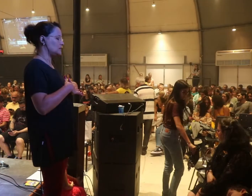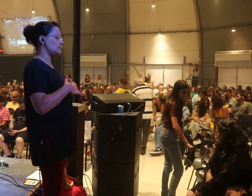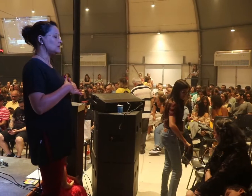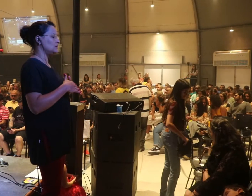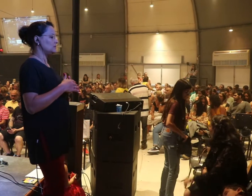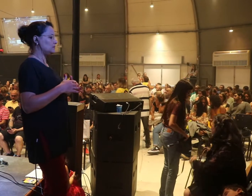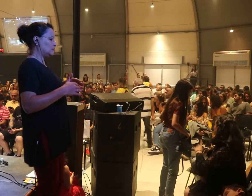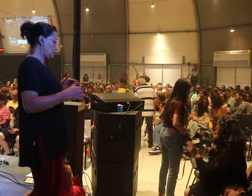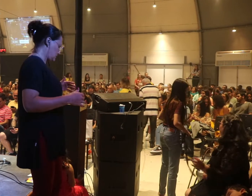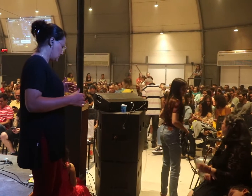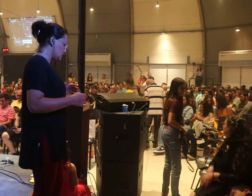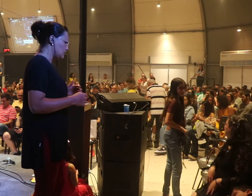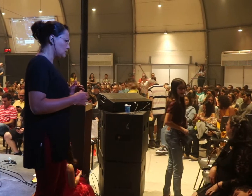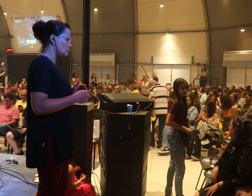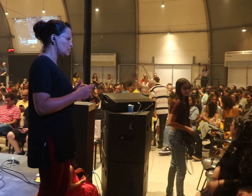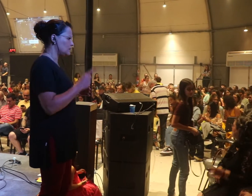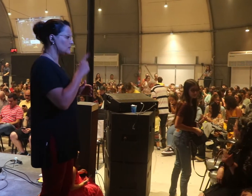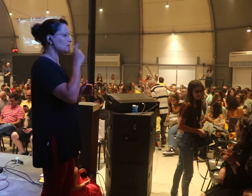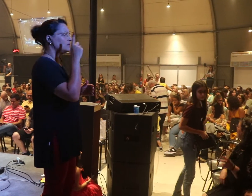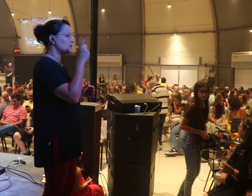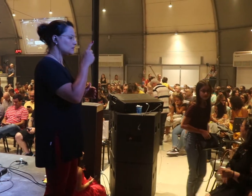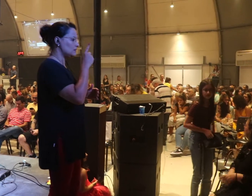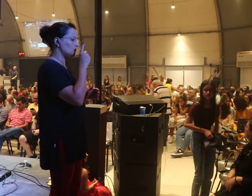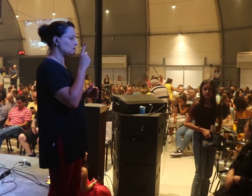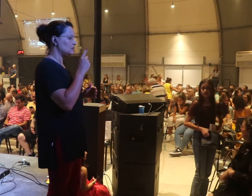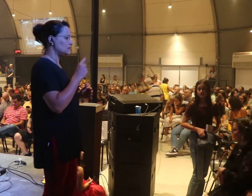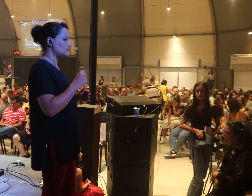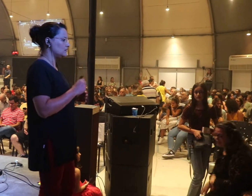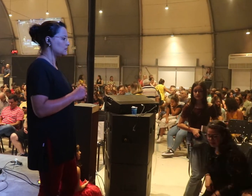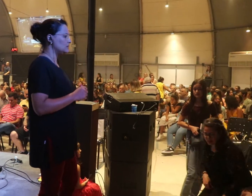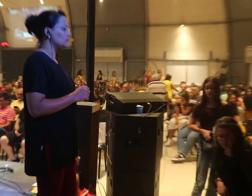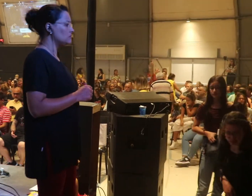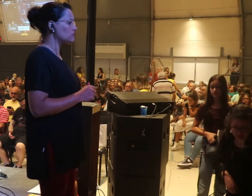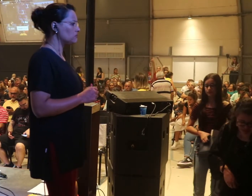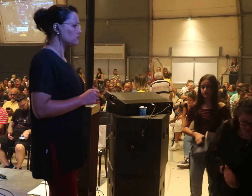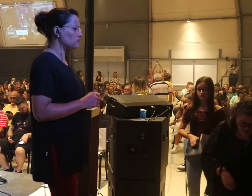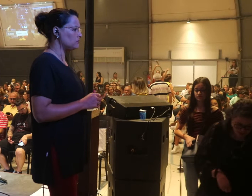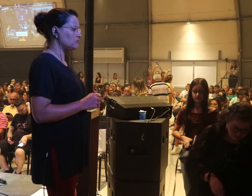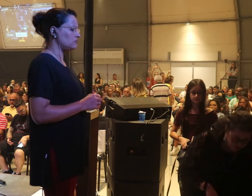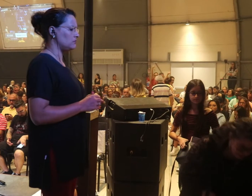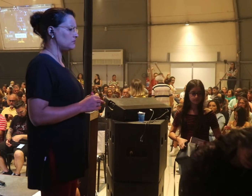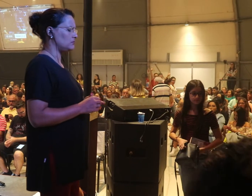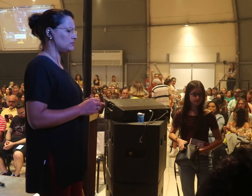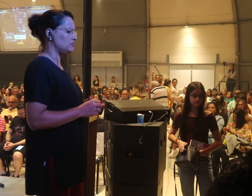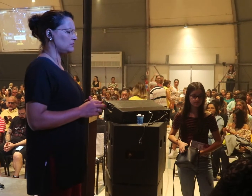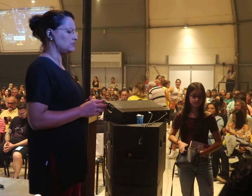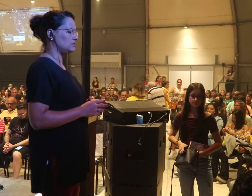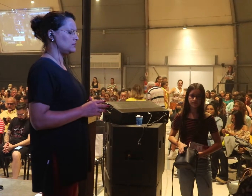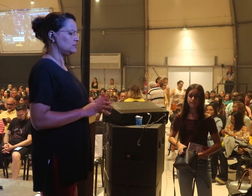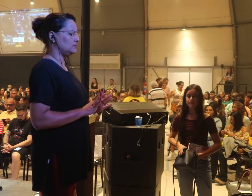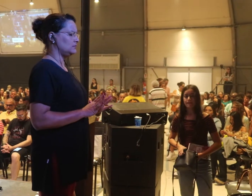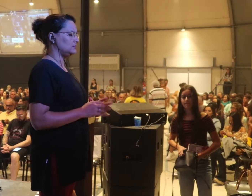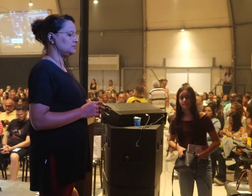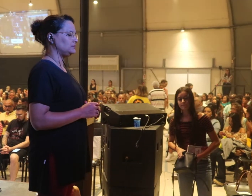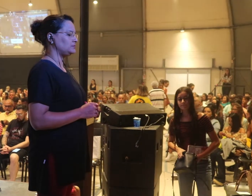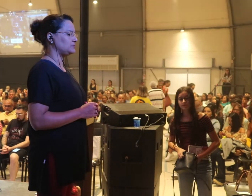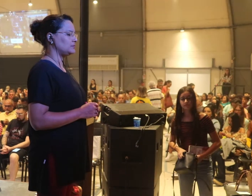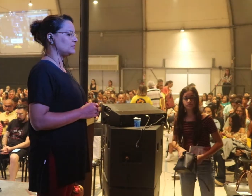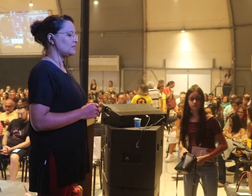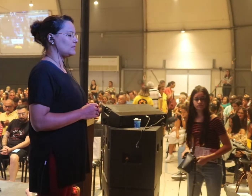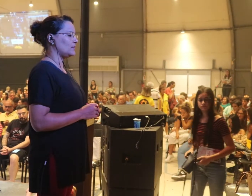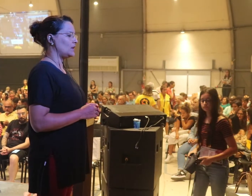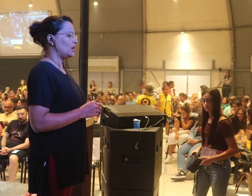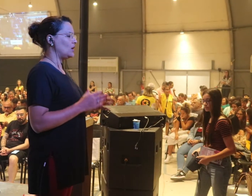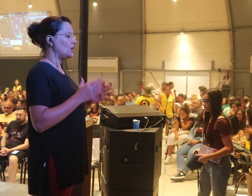você sentar, para você agora conseguir prestar a mesma atenção, conseguir focar, tentar focar pelo menos 100% agora